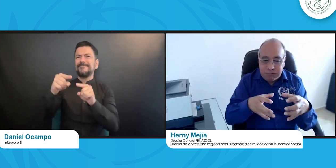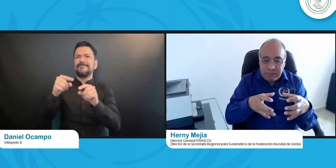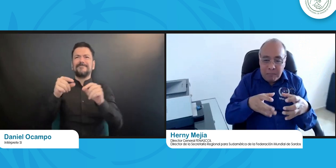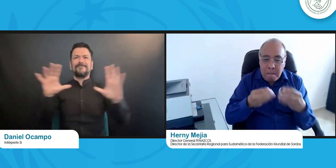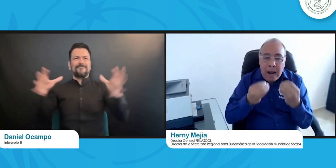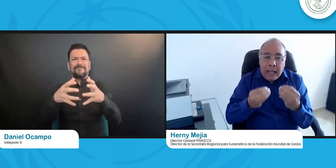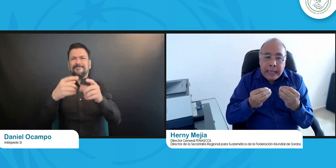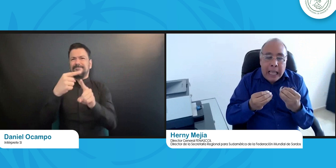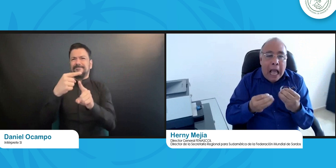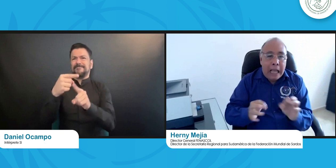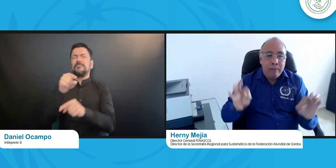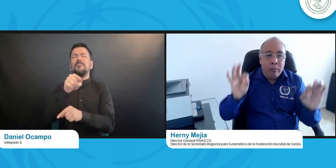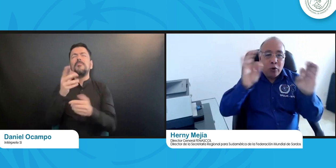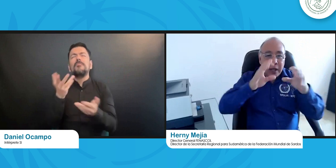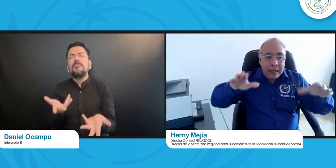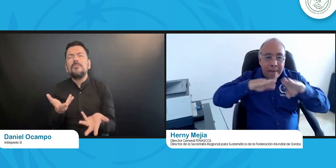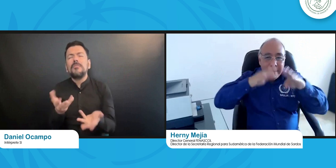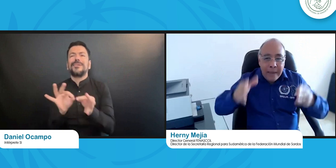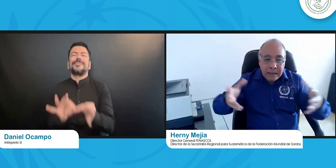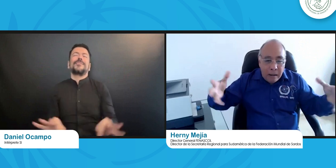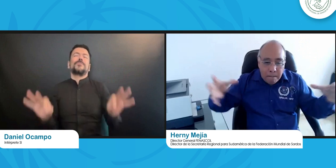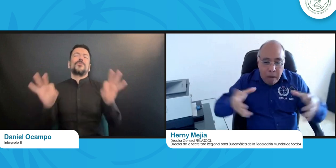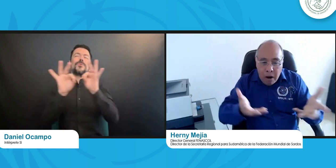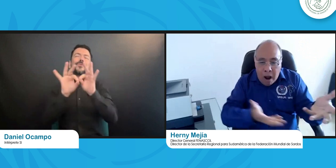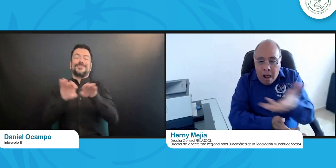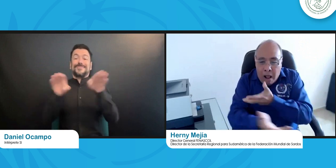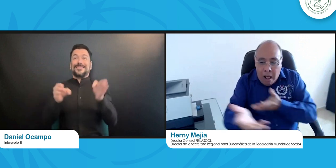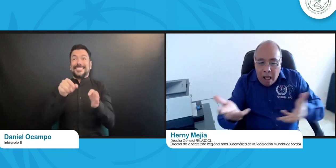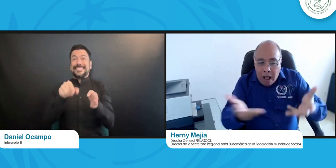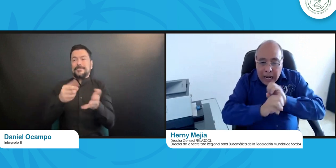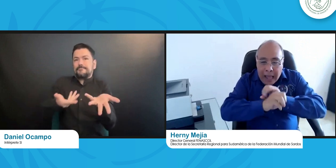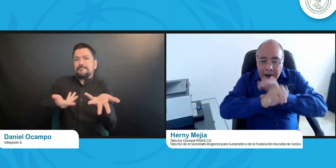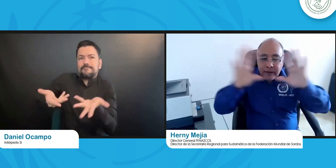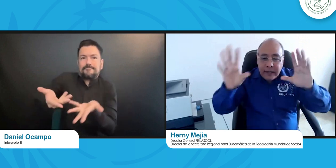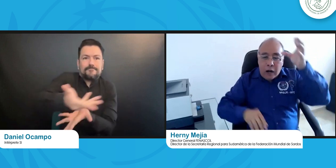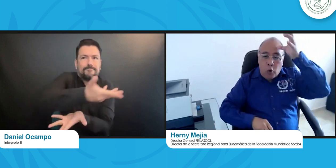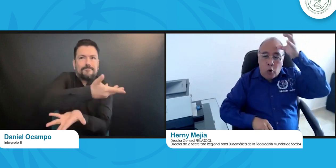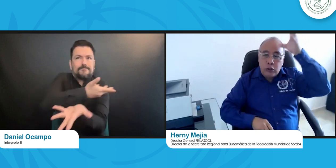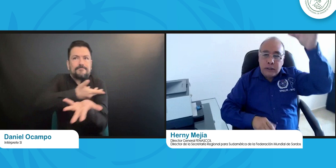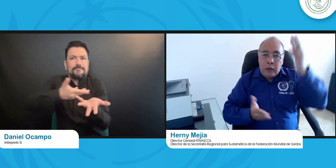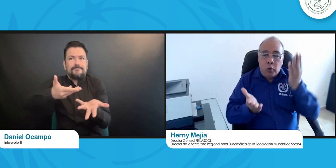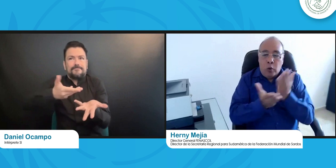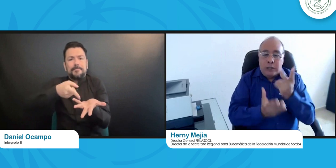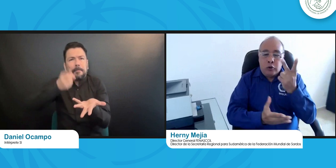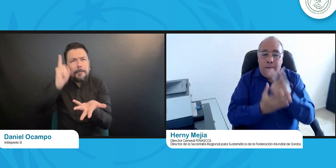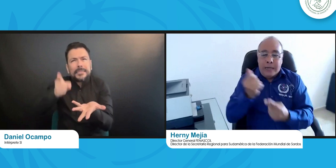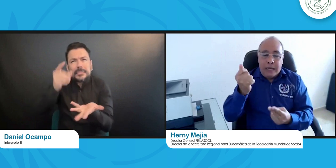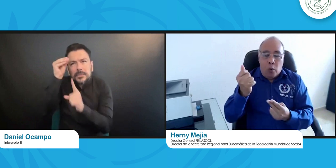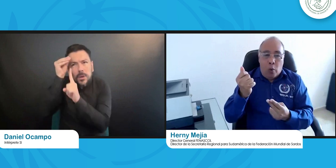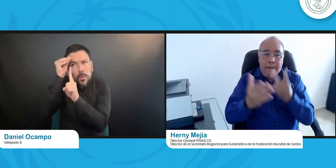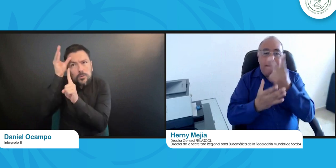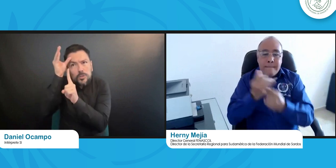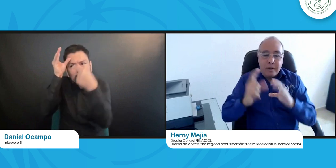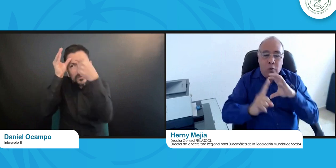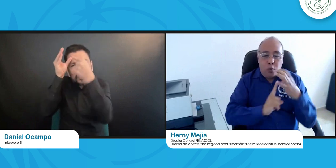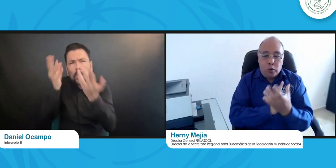bilingües para sordos, con el propósito de conversar, clarificar el